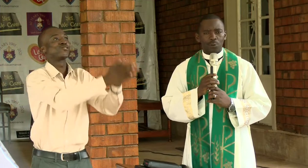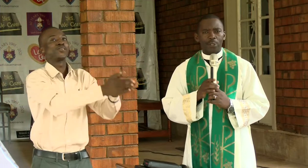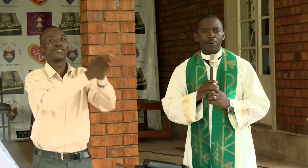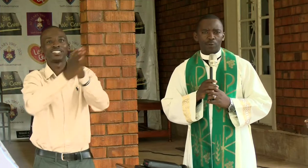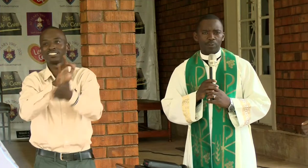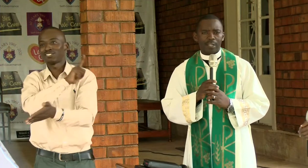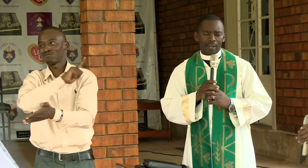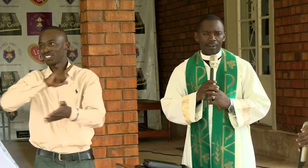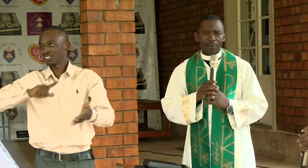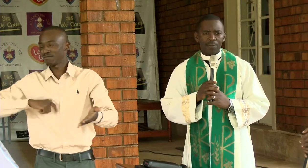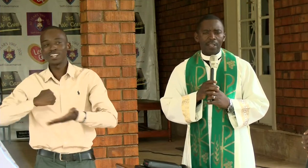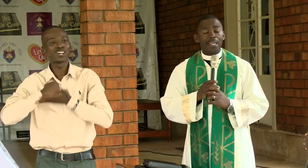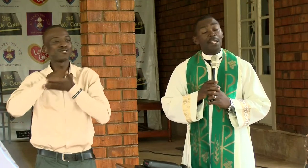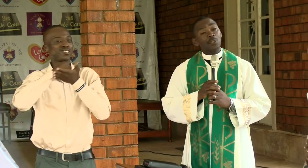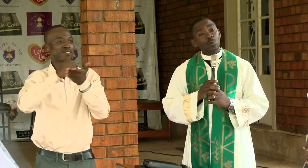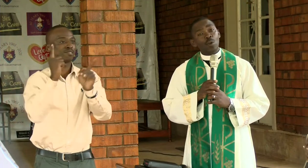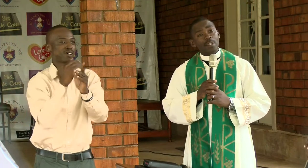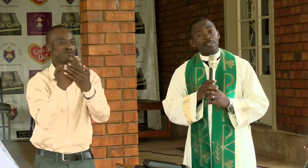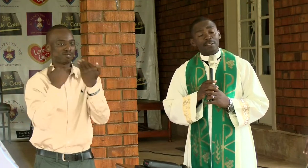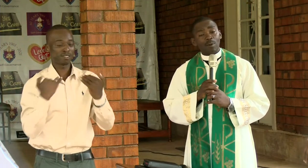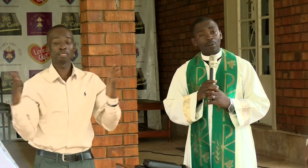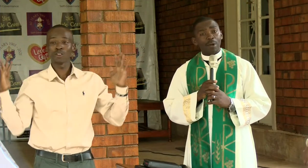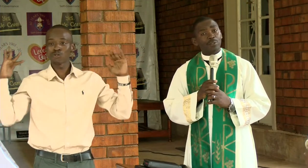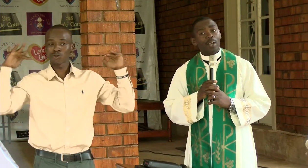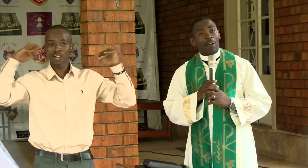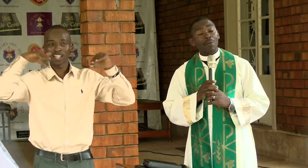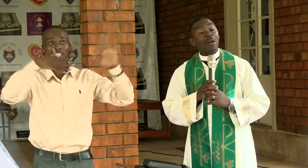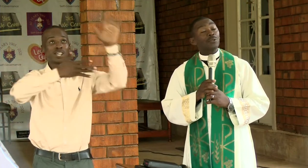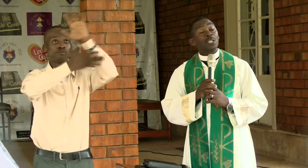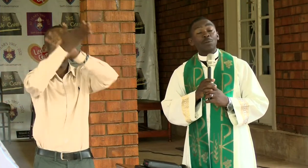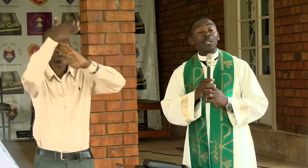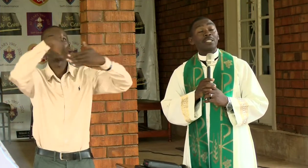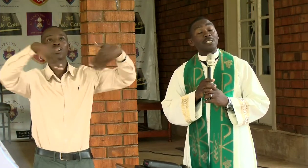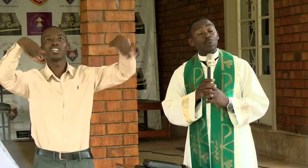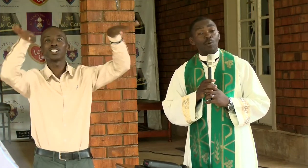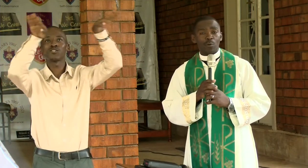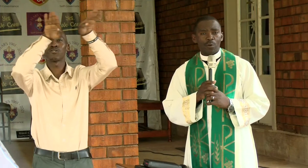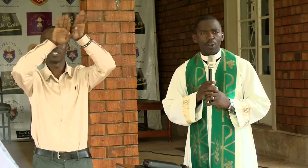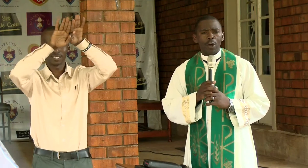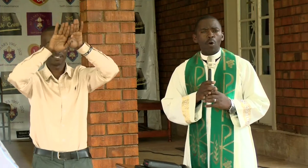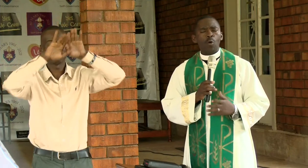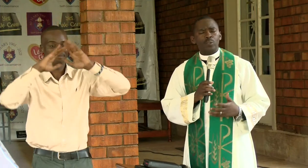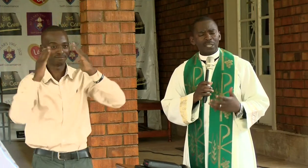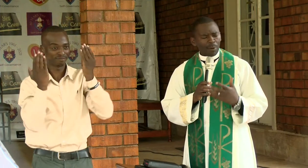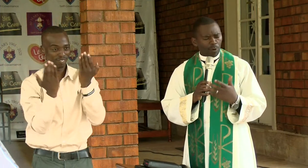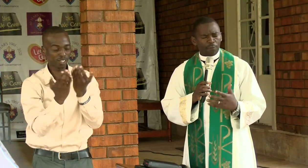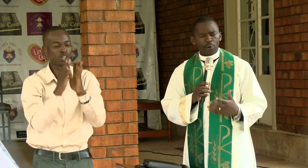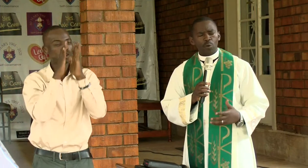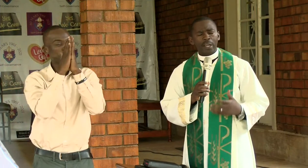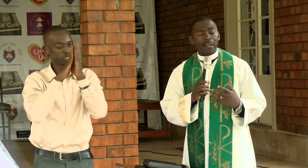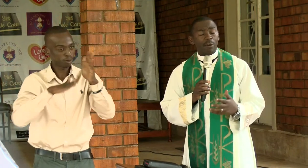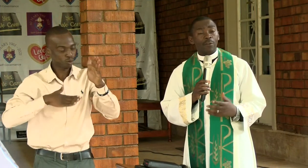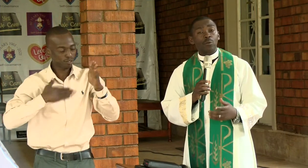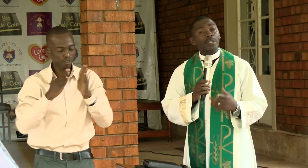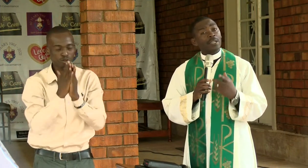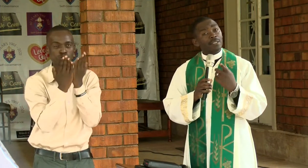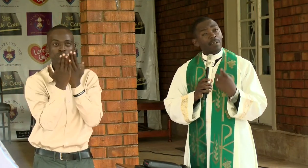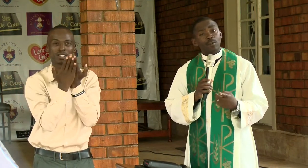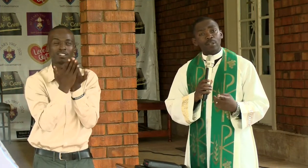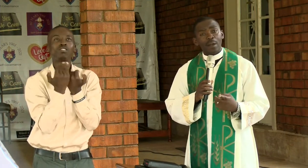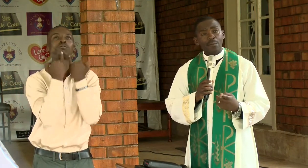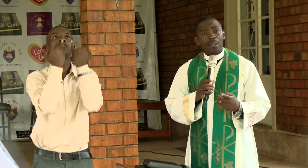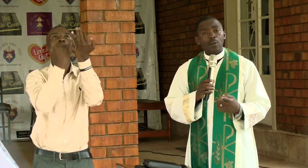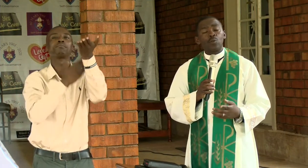Katonda atubere n'okutuusa kaakano era kitukuŋŋaanyisizza wano mu maaso ga kano ne mu maaso g'ekibiina kino eky'omuggulu okusaba kwaffe n'okugerera kwaffe